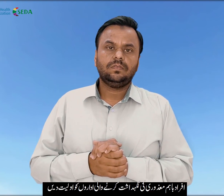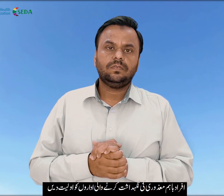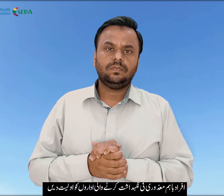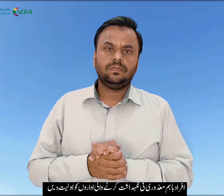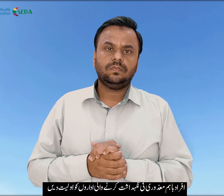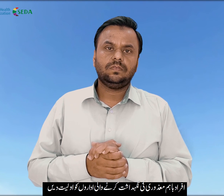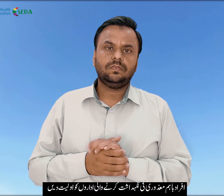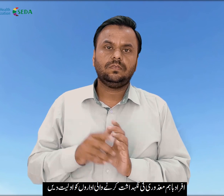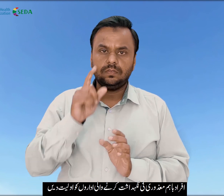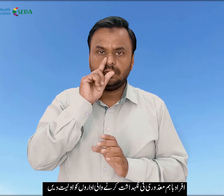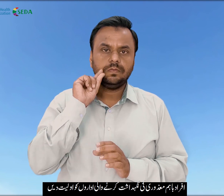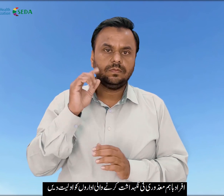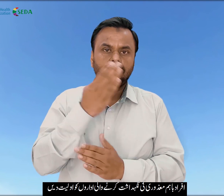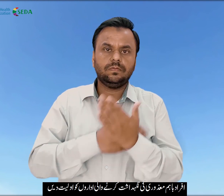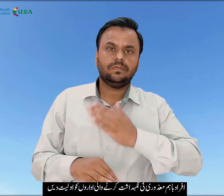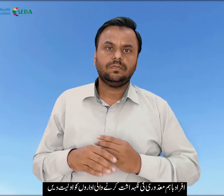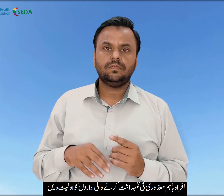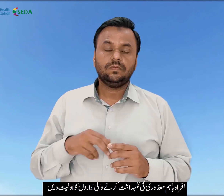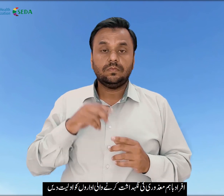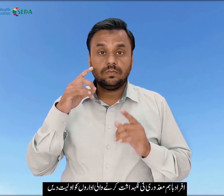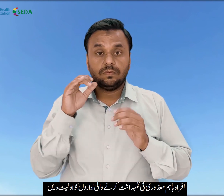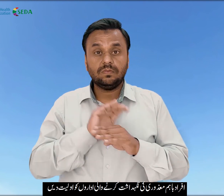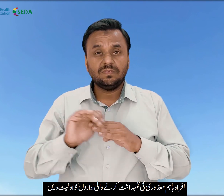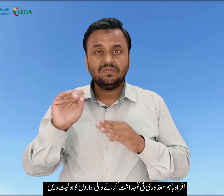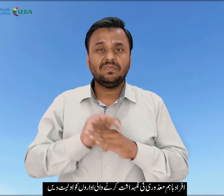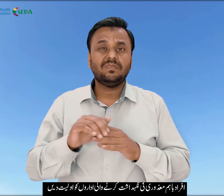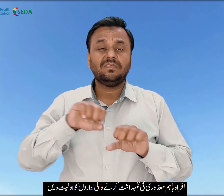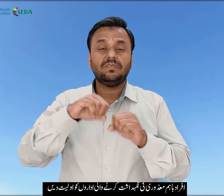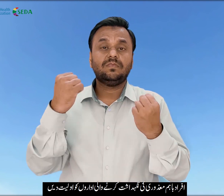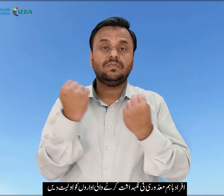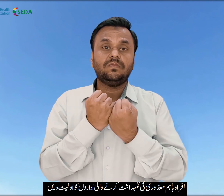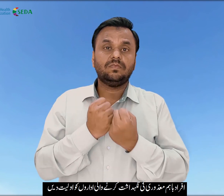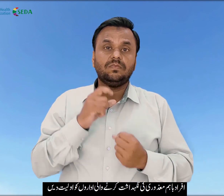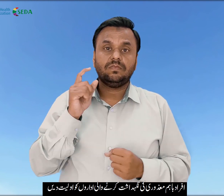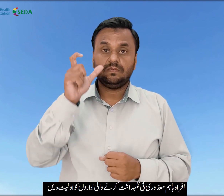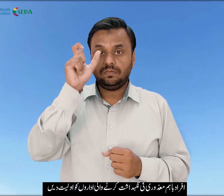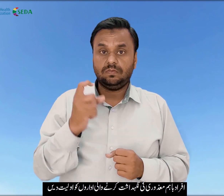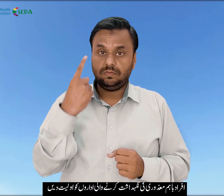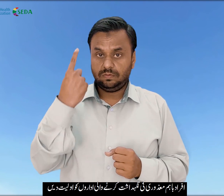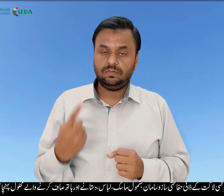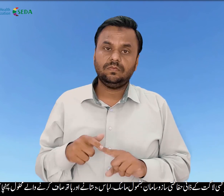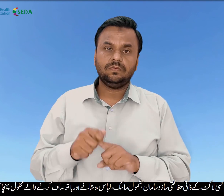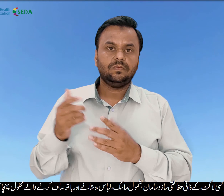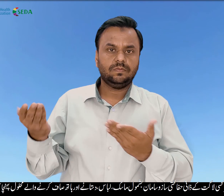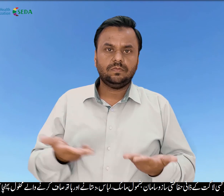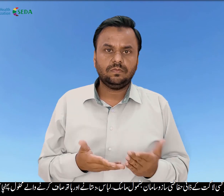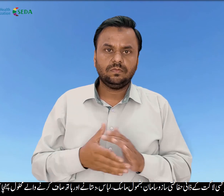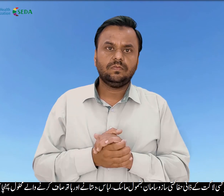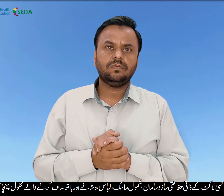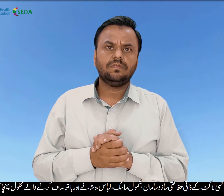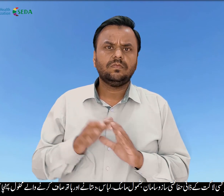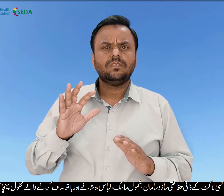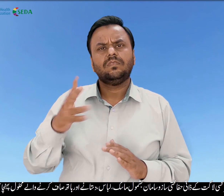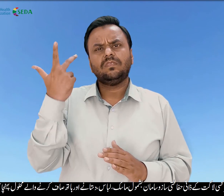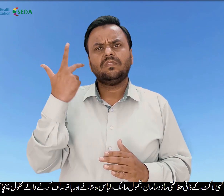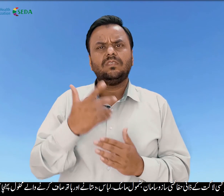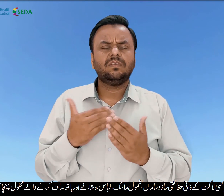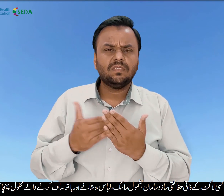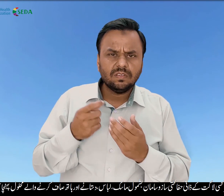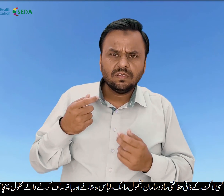افراد بہم معذوری کی نگہداشت کرنے والے اداروں کو اولویت دیں تاکہ بغیر کسی لاگت کے